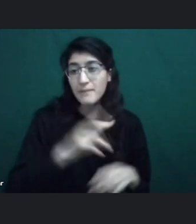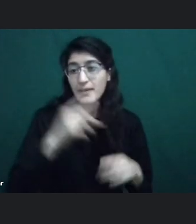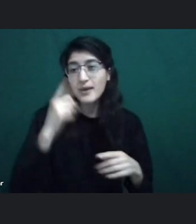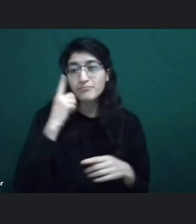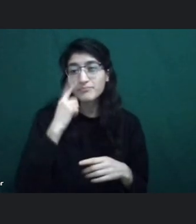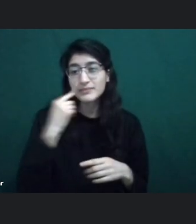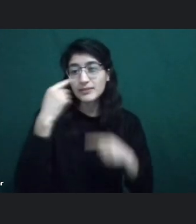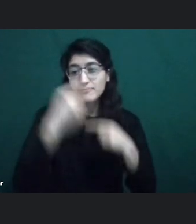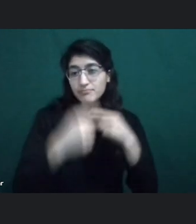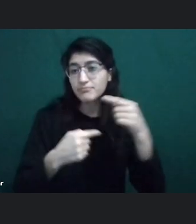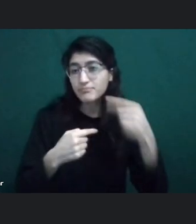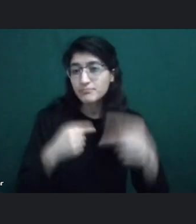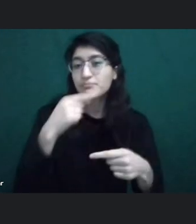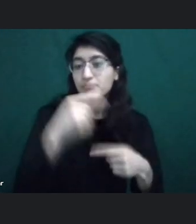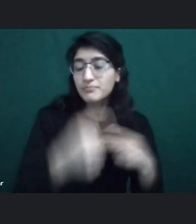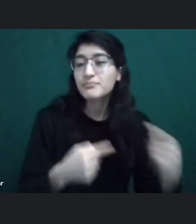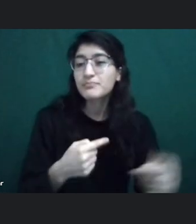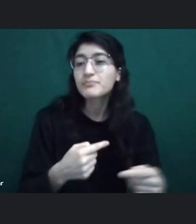esa disciplina